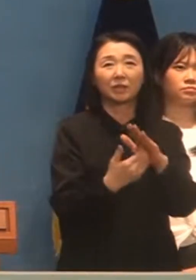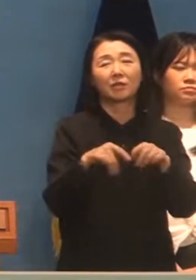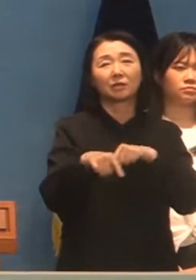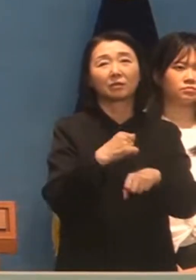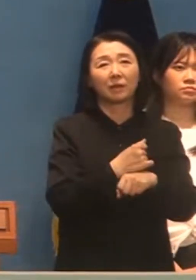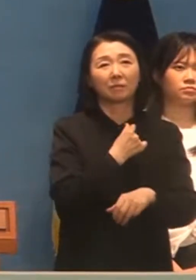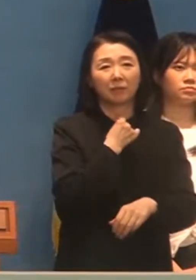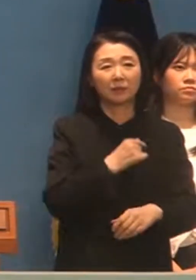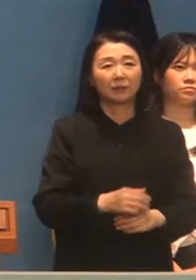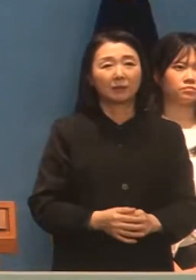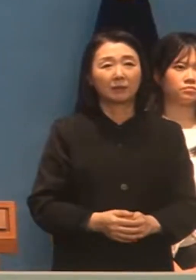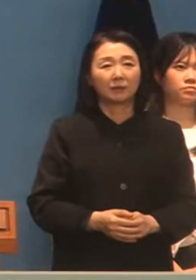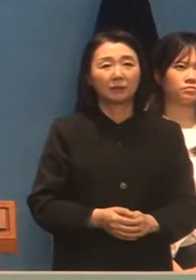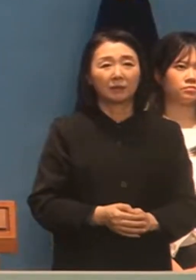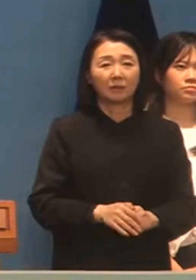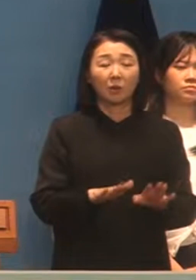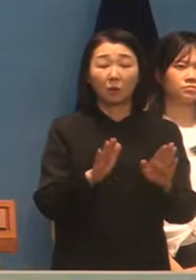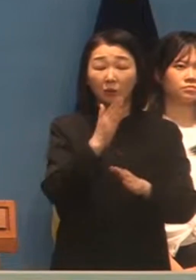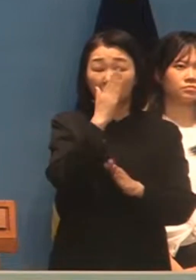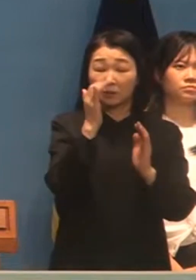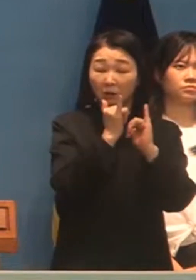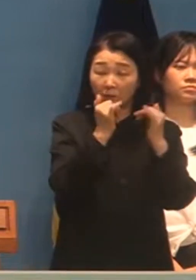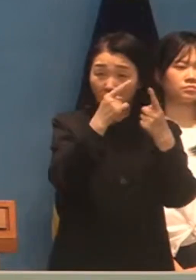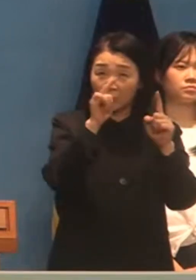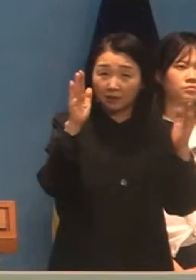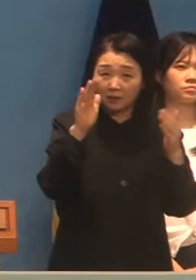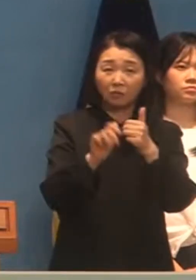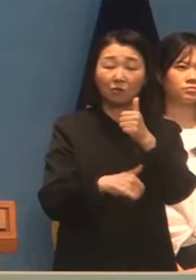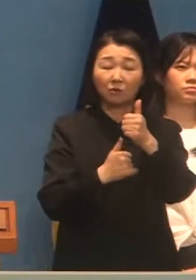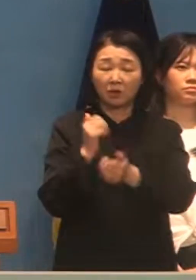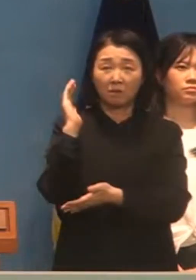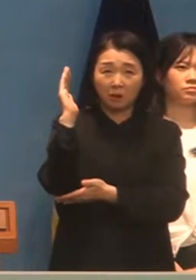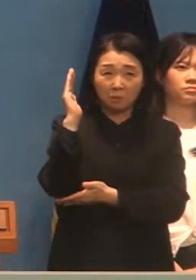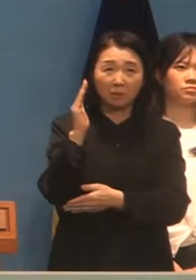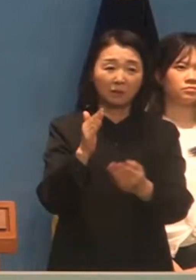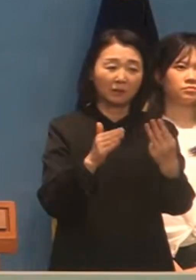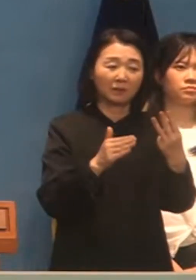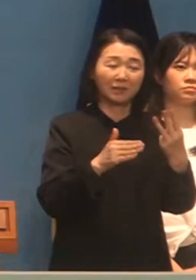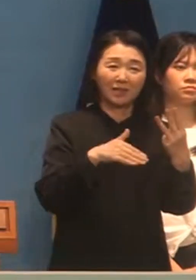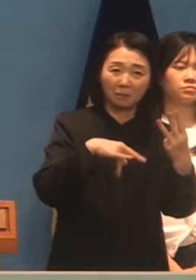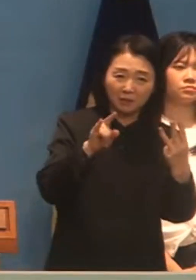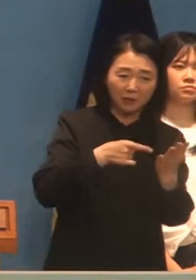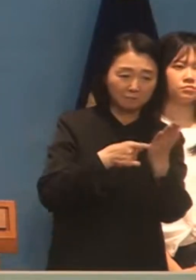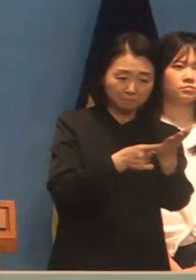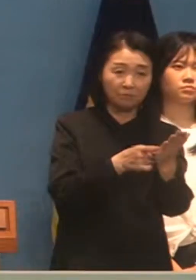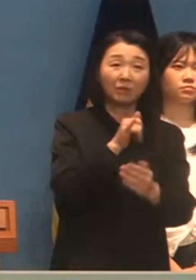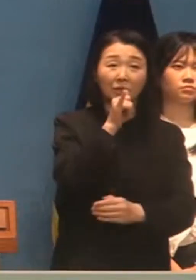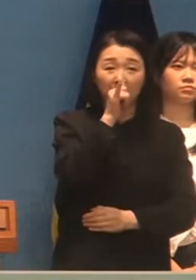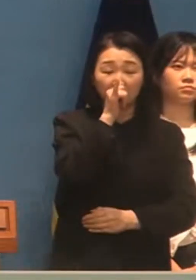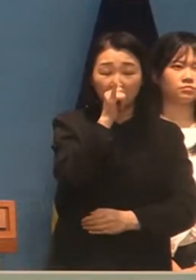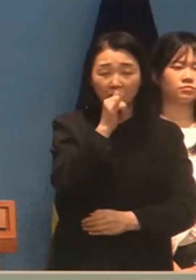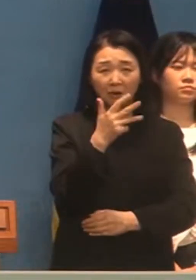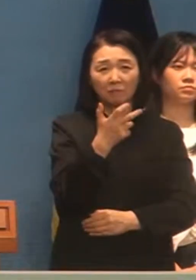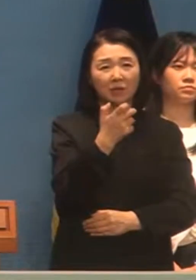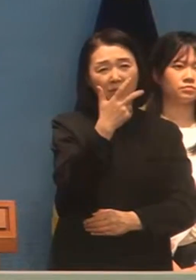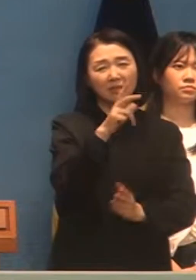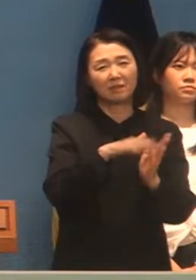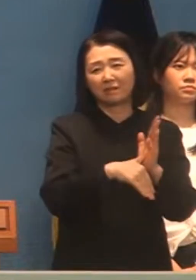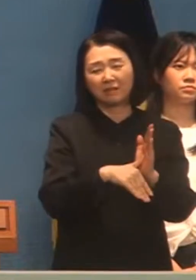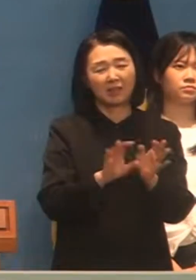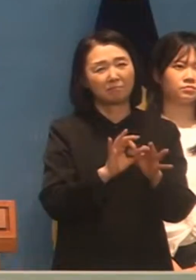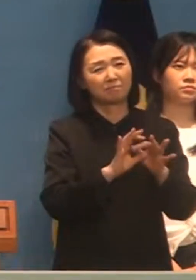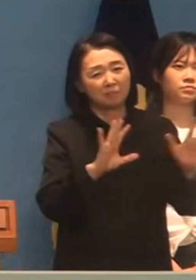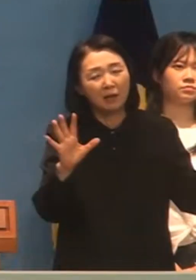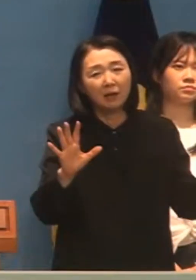만들어 가겠습니다. 오늘 청년대학생위원회가 발표하는 3대 의제를 시작으로 87년 체제를 넘어서 새